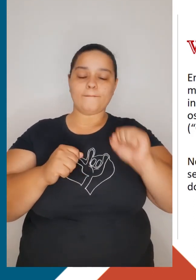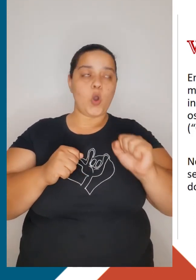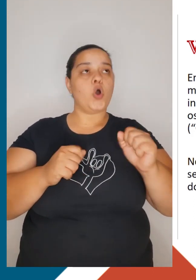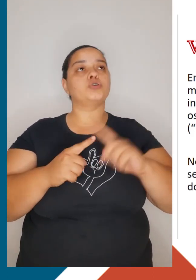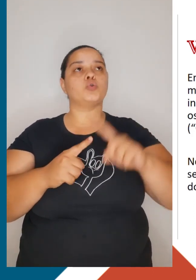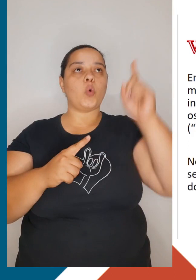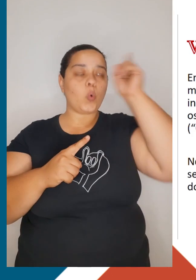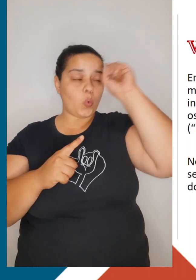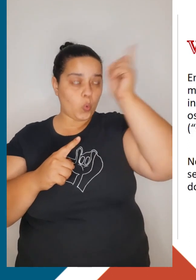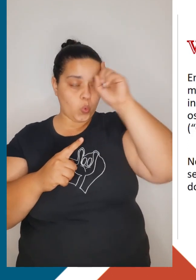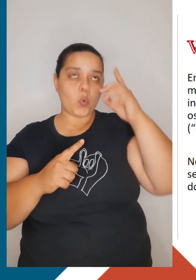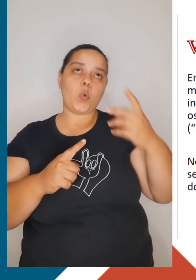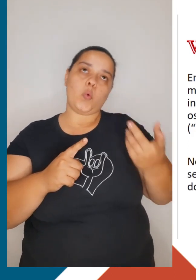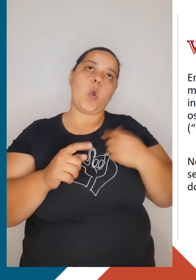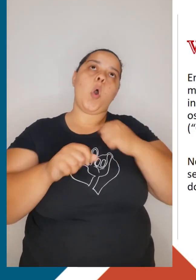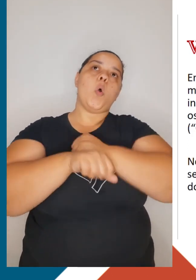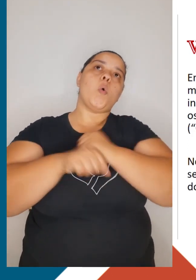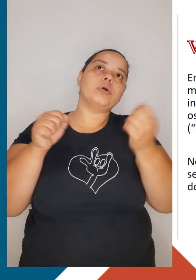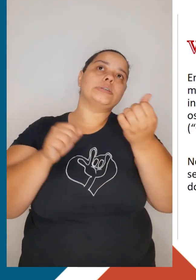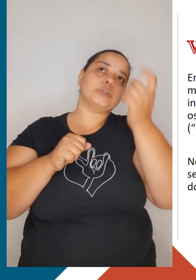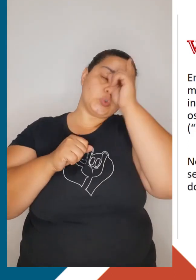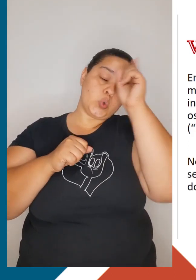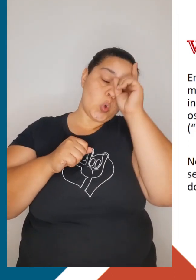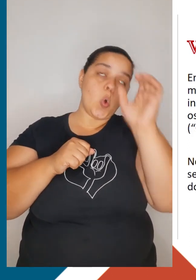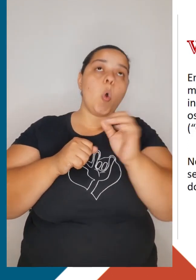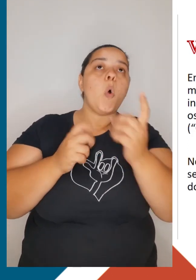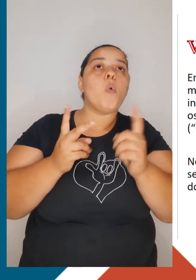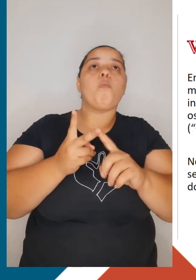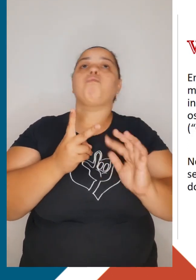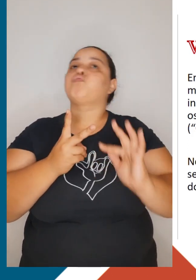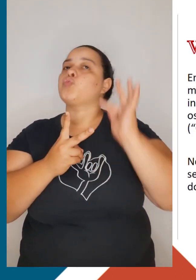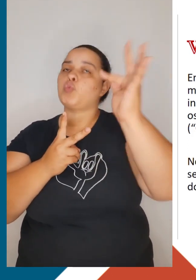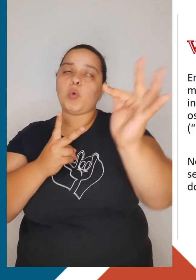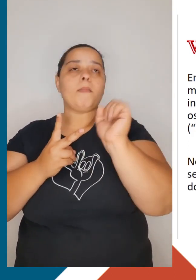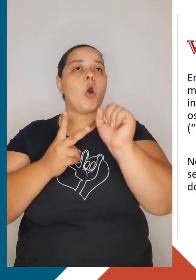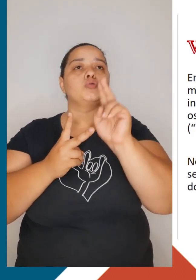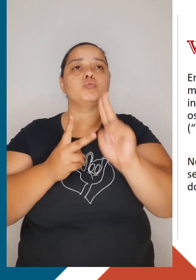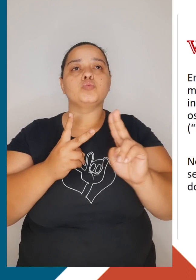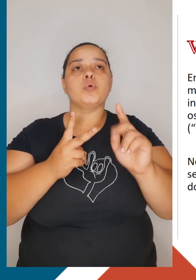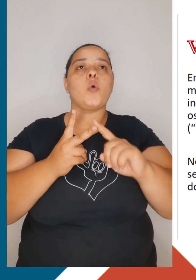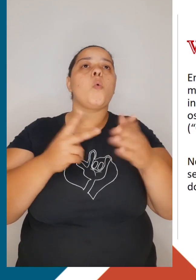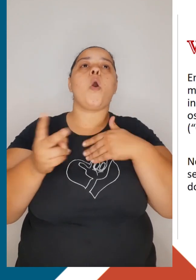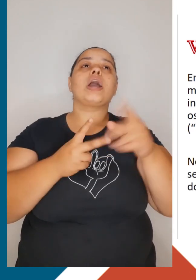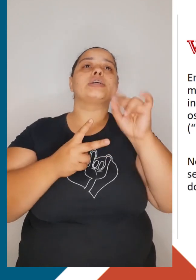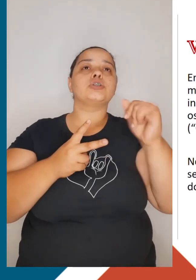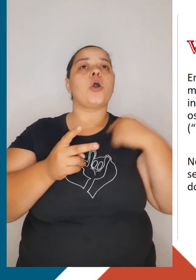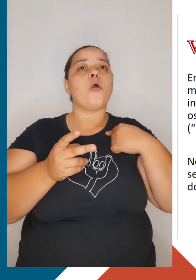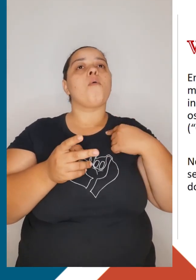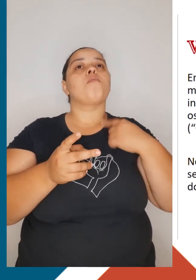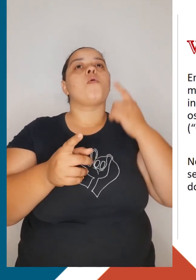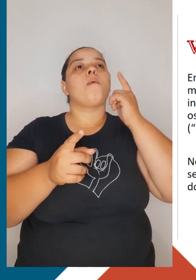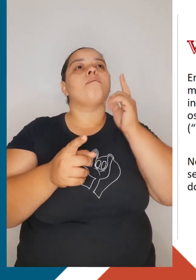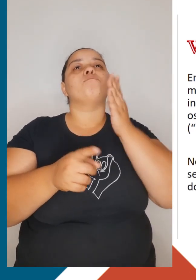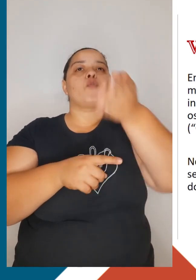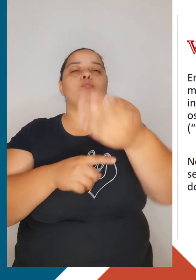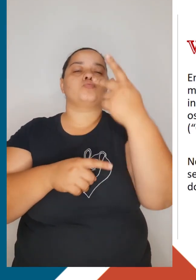uma rotina, todos os dias eu acordo às 6 da manhã, quanto um fato futuro, qualquer dia eu apareço na sua casa. Nos